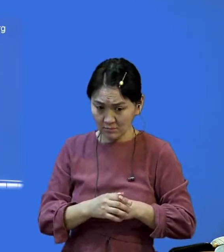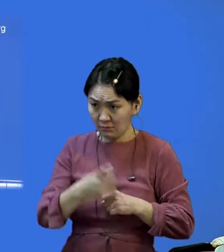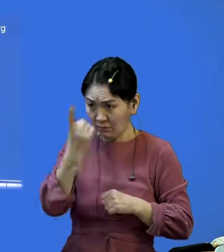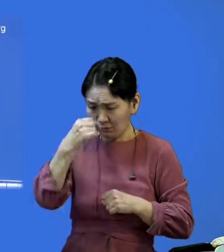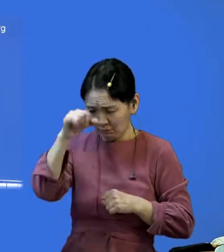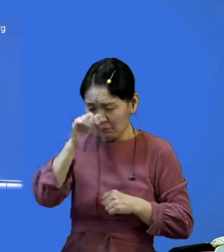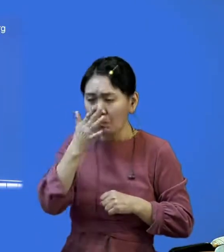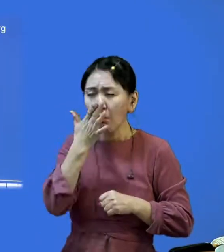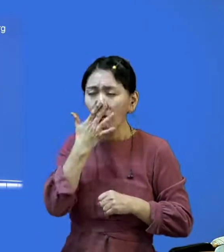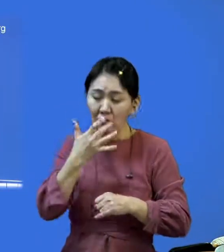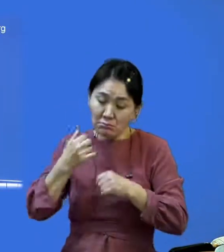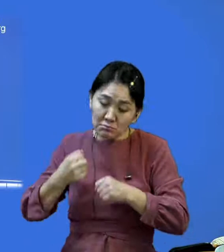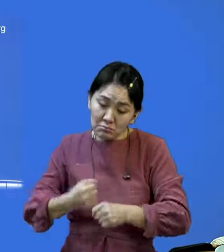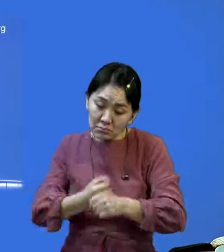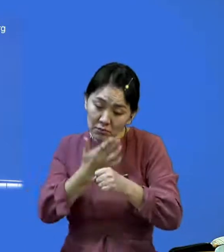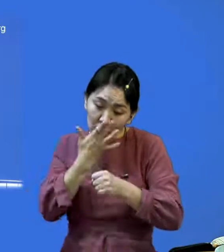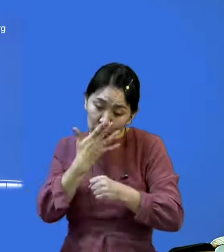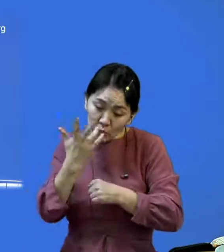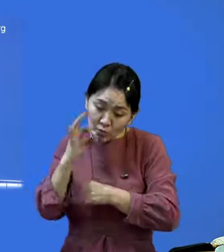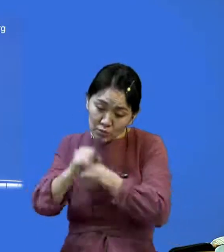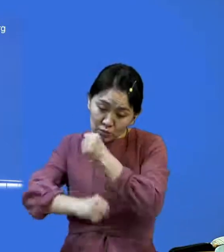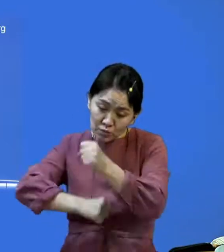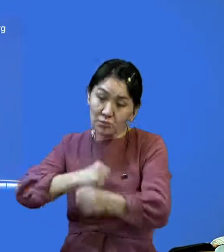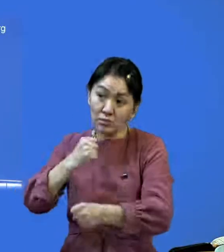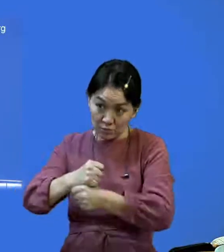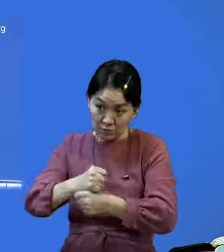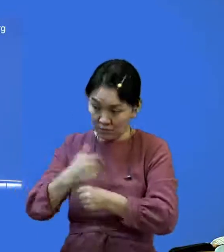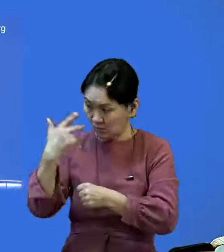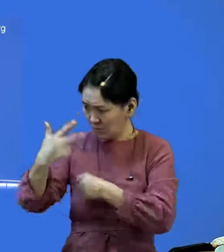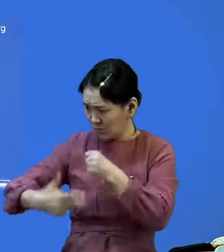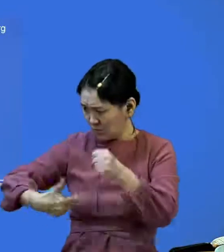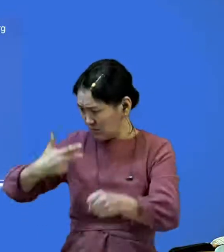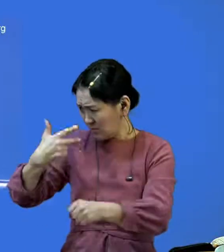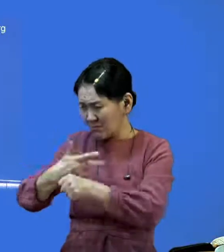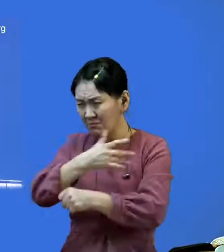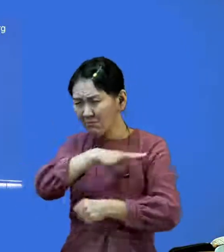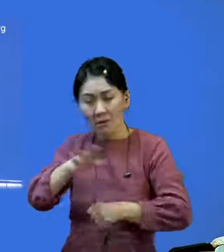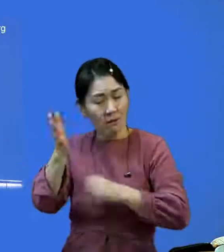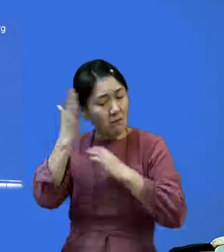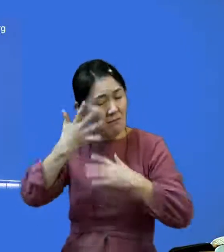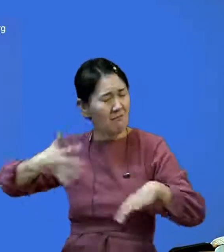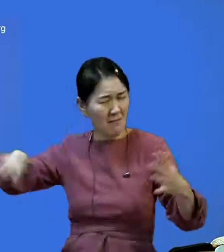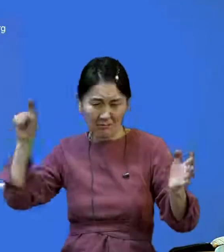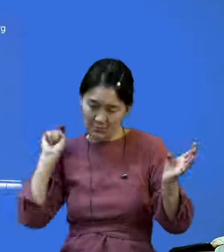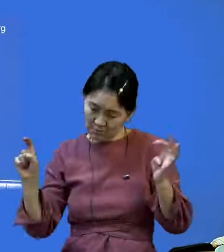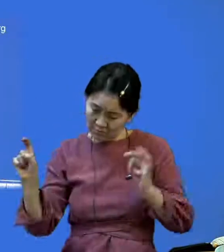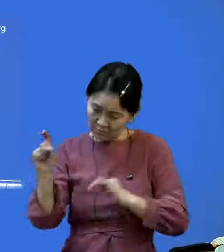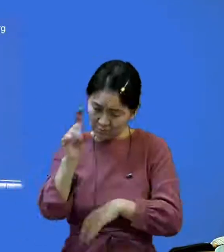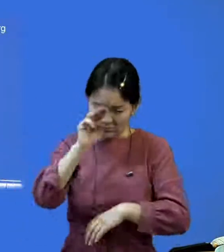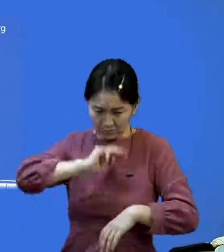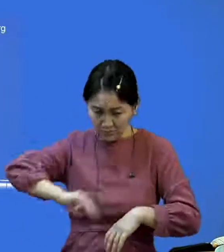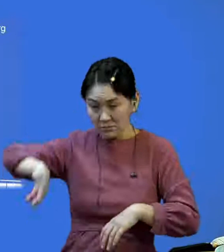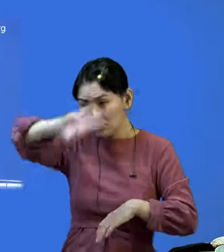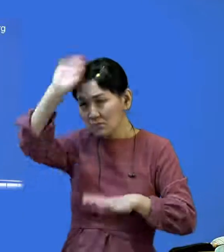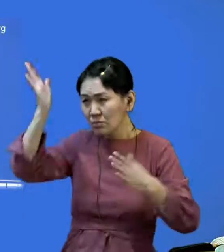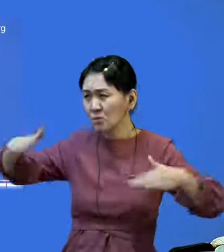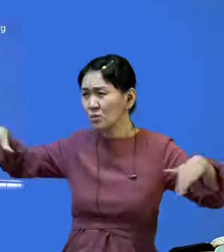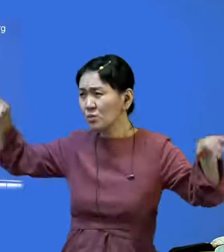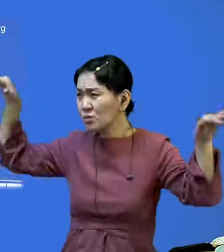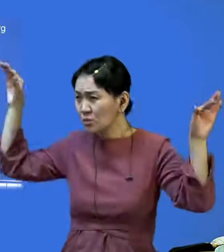мужааны хүү болж 30 жил амьдэрсэн. 3 жил ахсын турш бол үнэнхээр толгой хоргодох газаргүй. Тэмээ тэнгэрийн